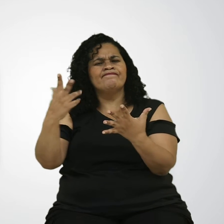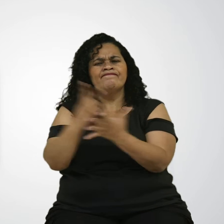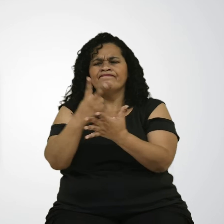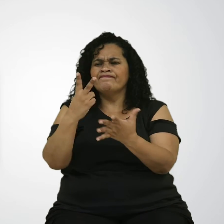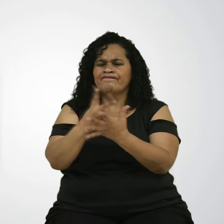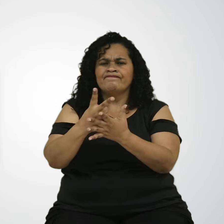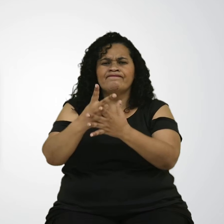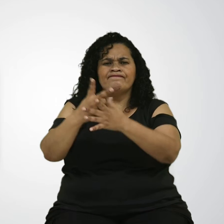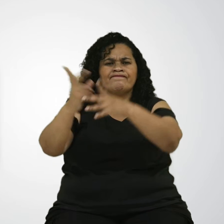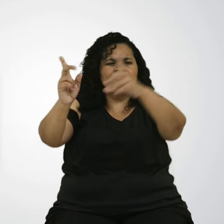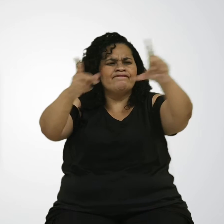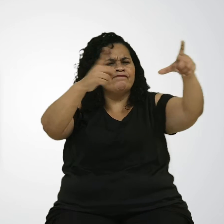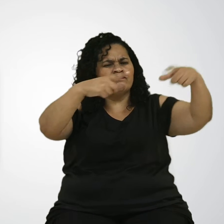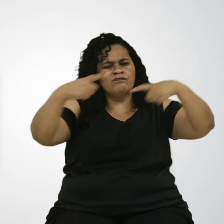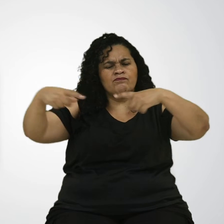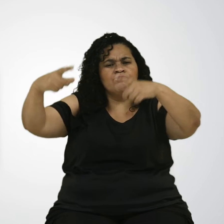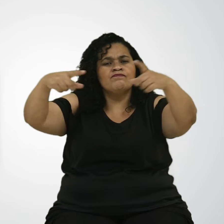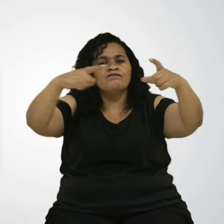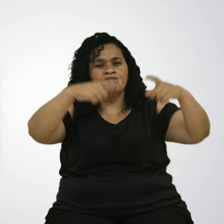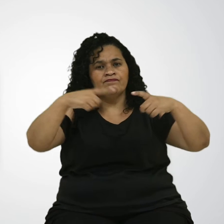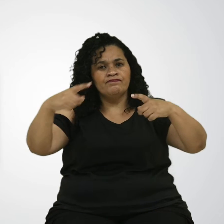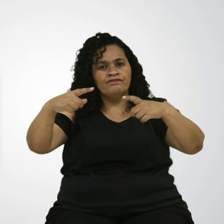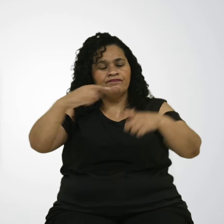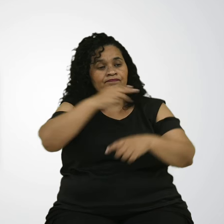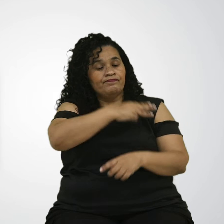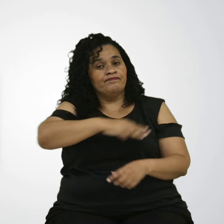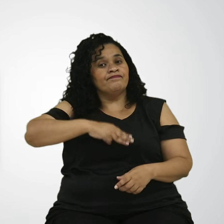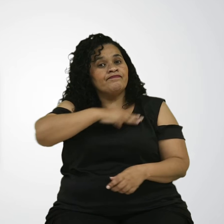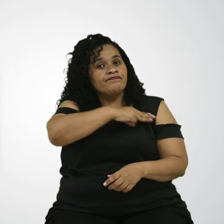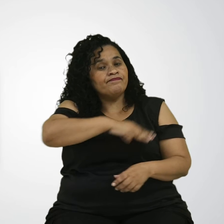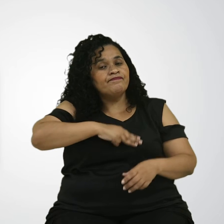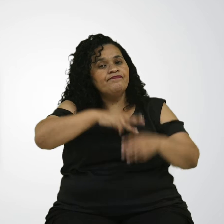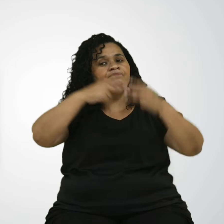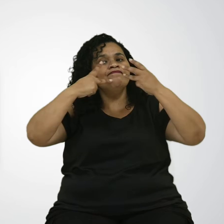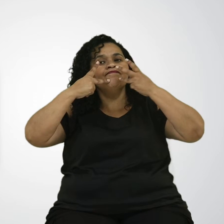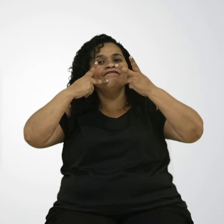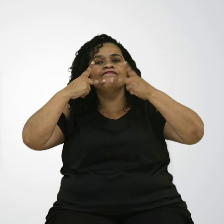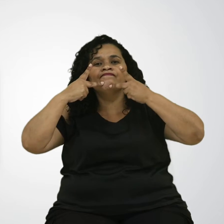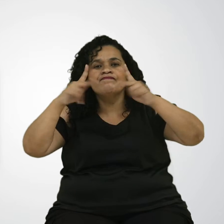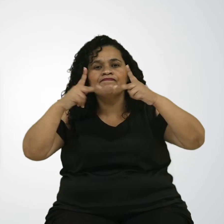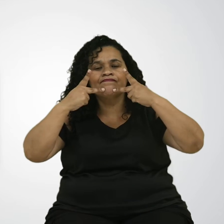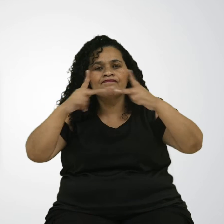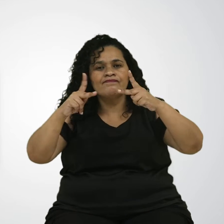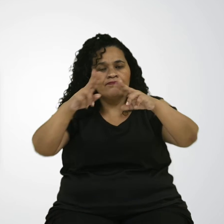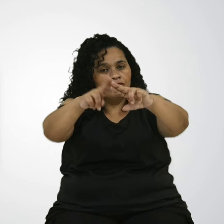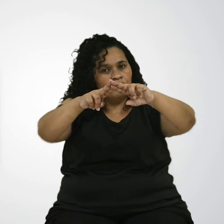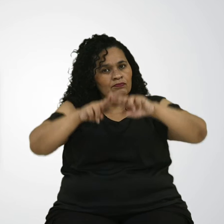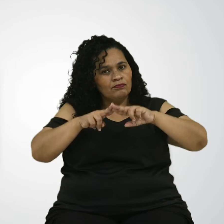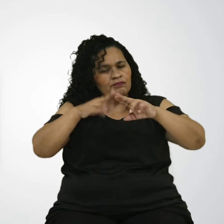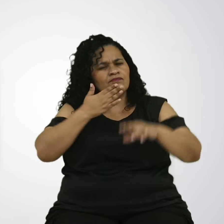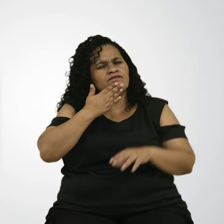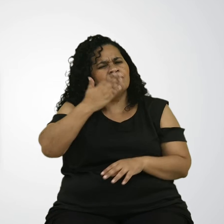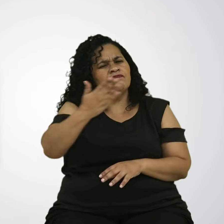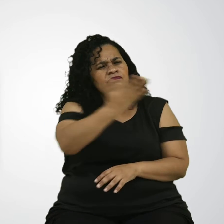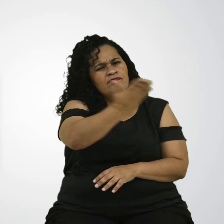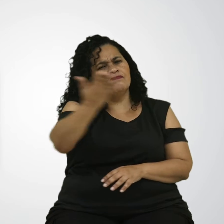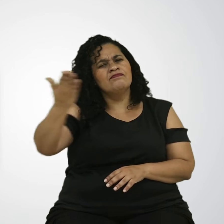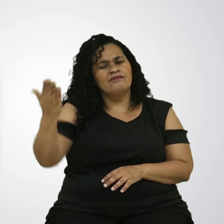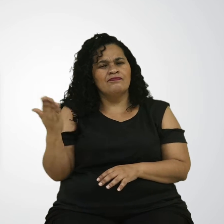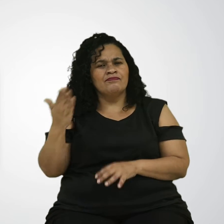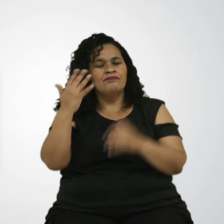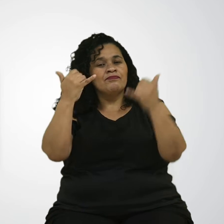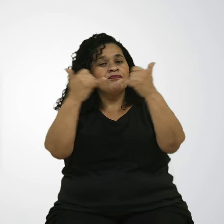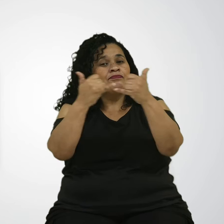partes para que a missão seja realizada. Por isso eu quero convidar você a entrar no site da conferência, fazer a